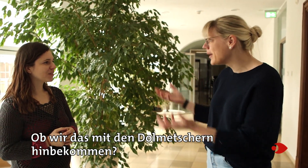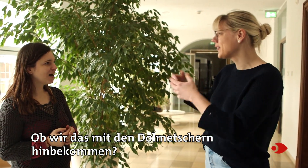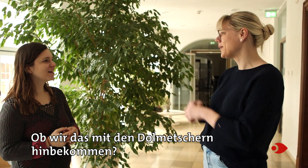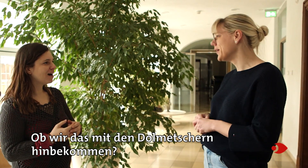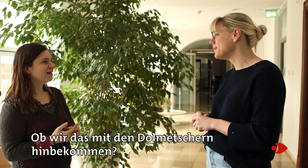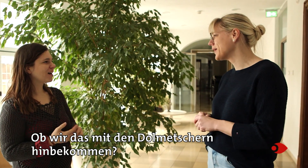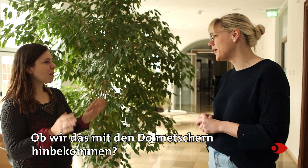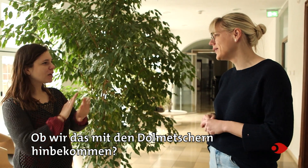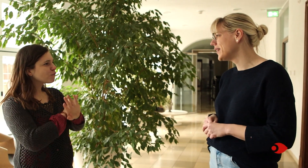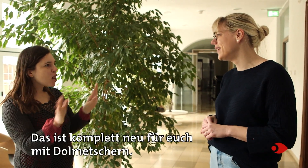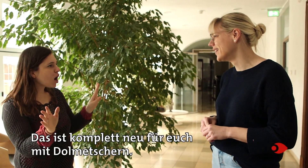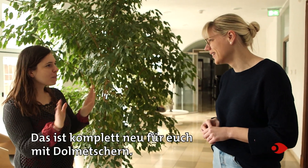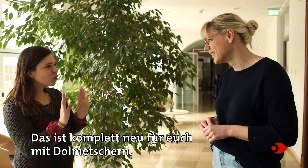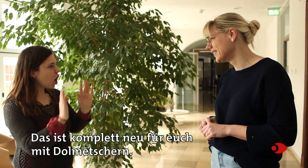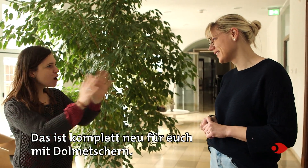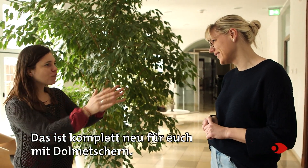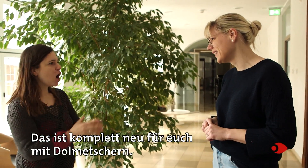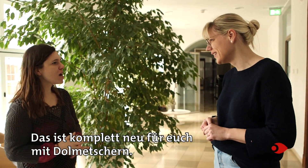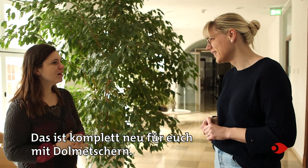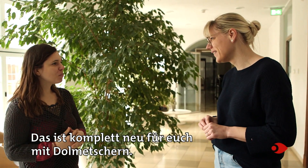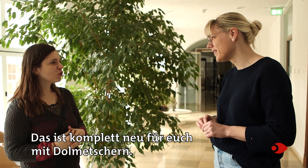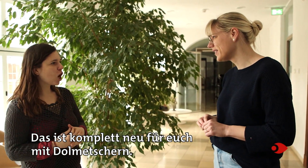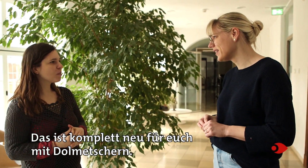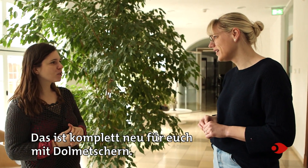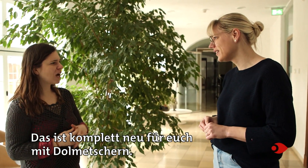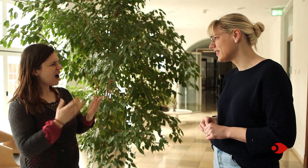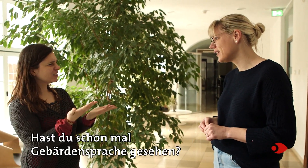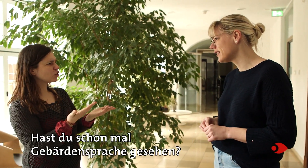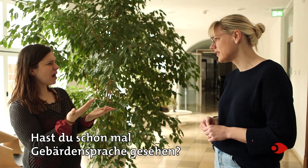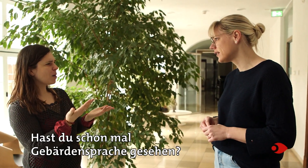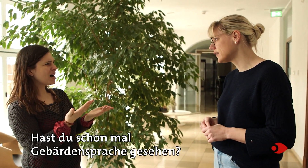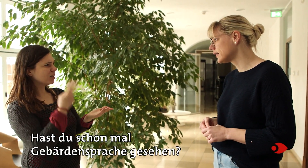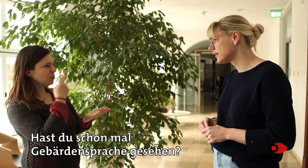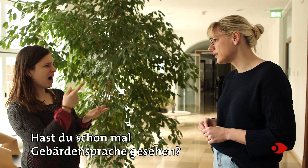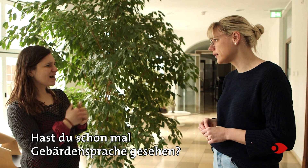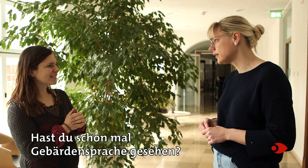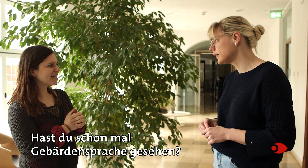Dolmetscher hinbekommen. Ich habe eine neue für euch mit den Dolmetschern. Hättest du gleich Roberto Bein gesehen?